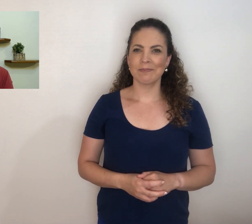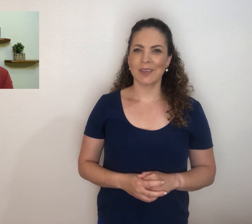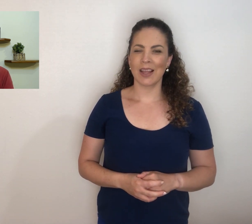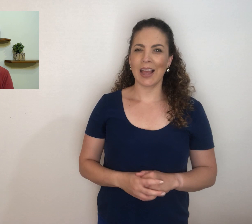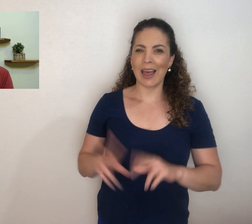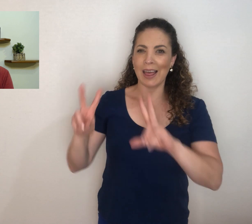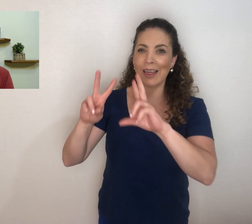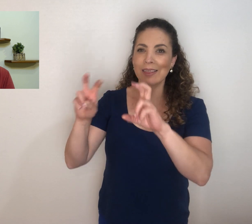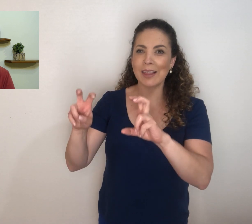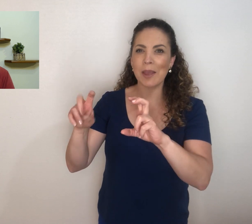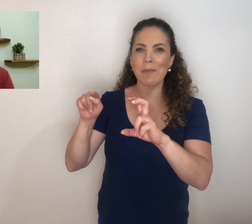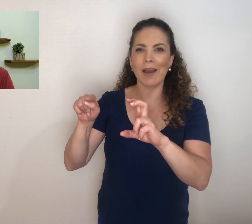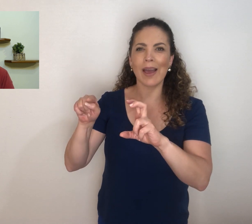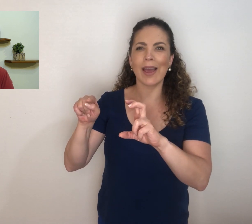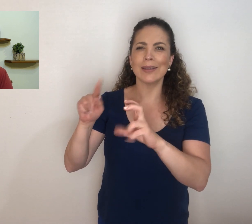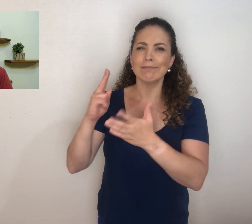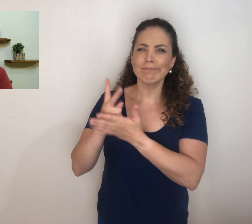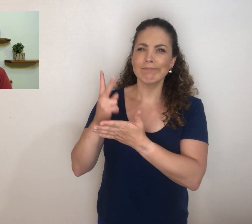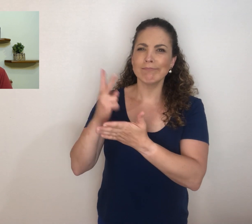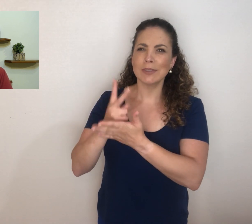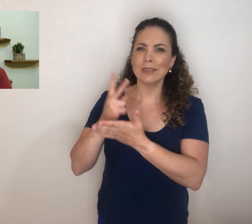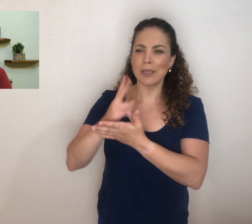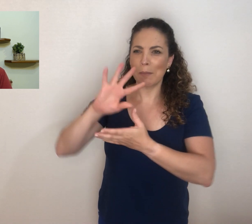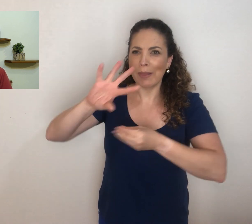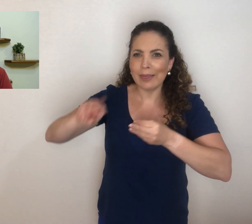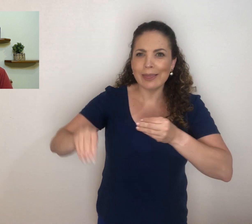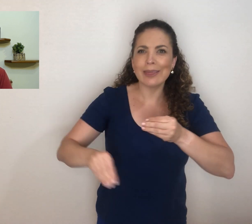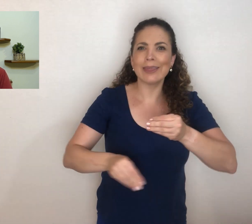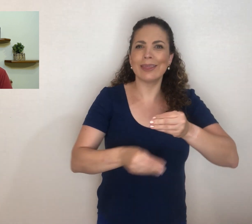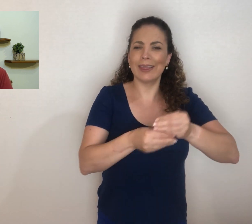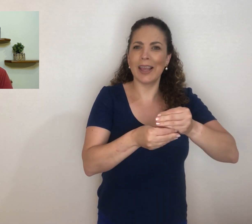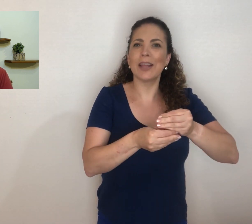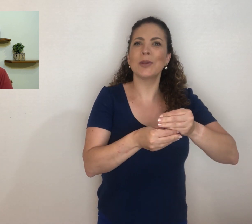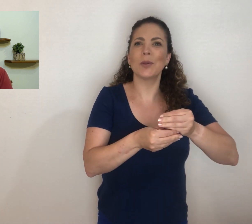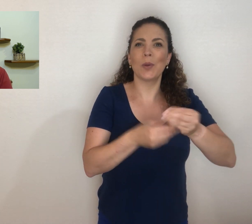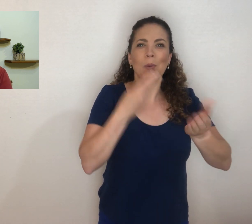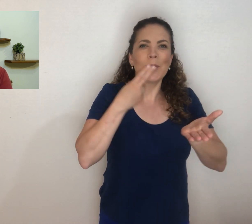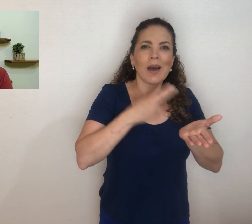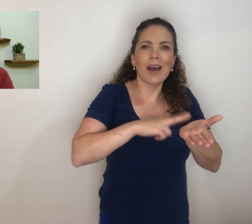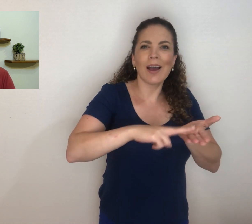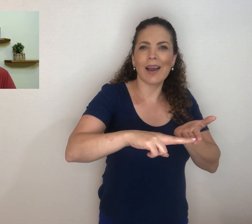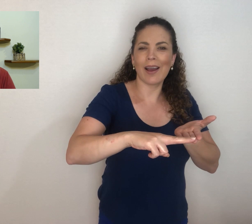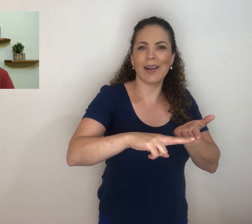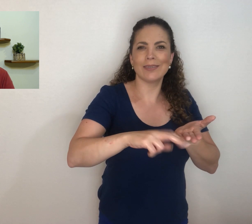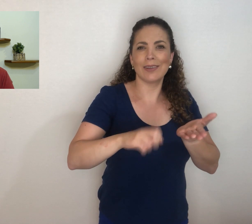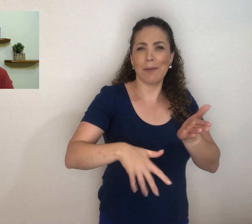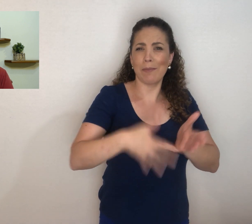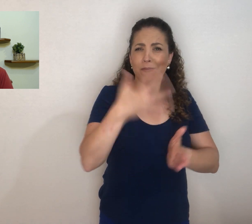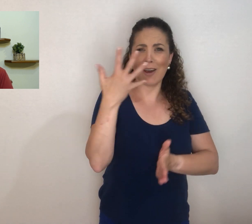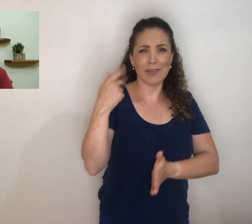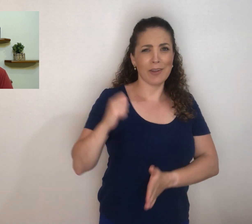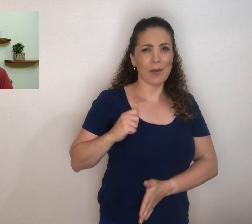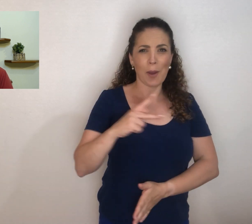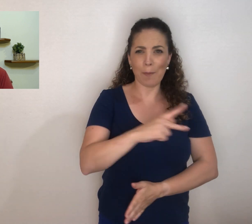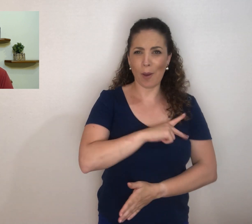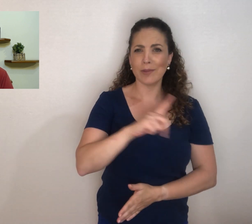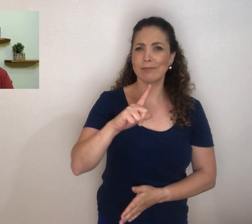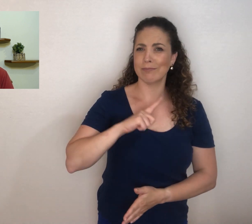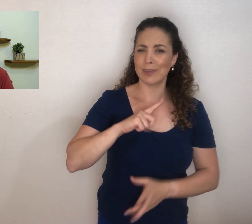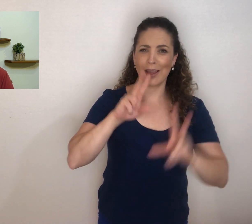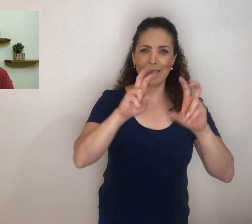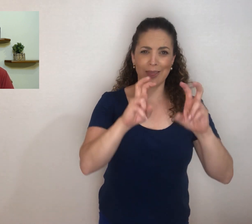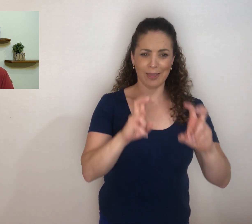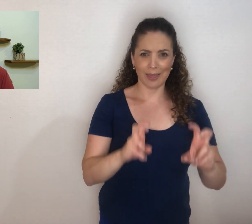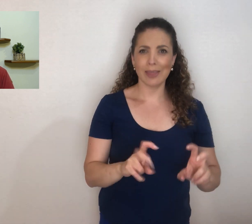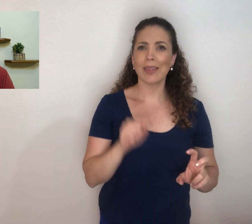tema muito presente no ensino deles. As cartas apostólicas frequentemente abordam este